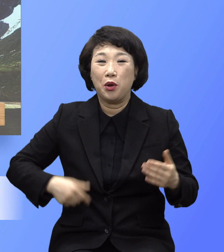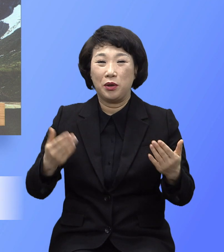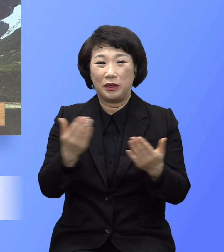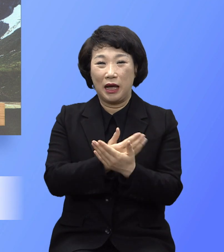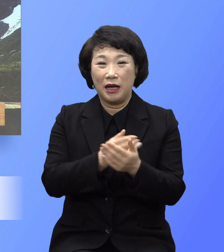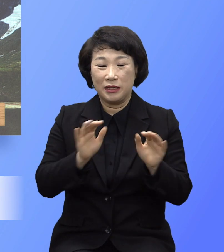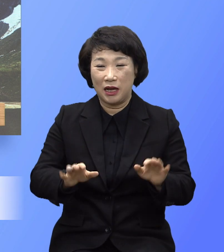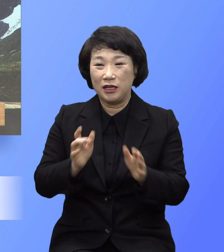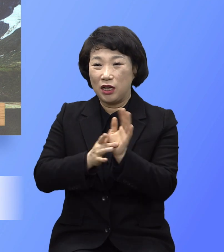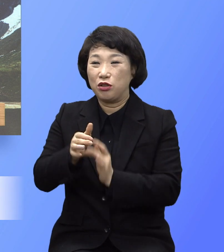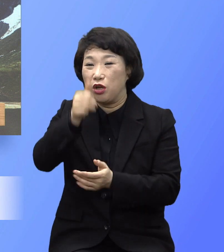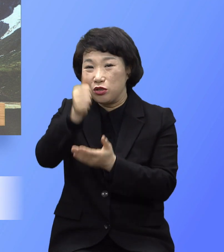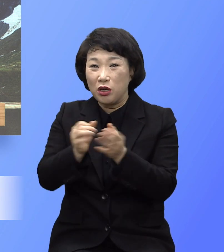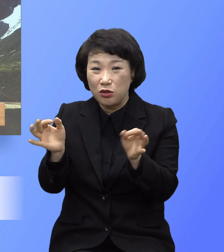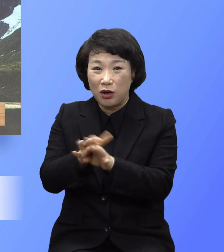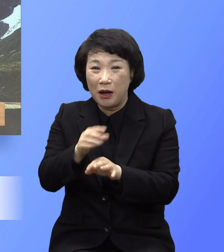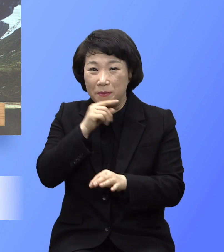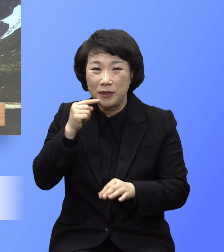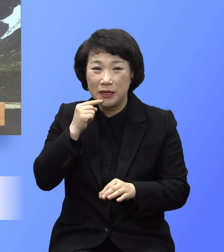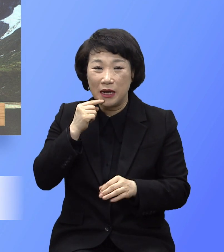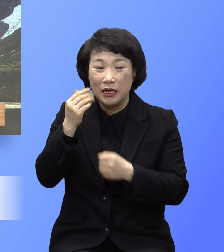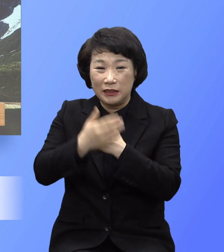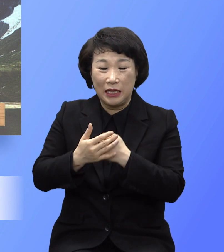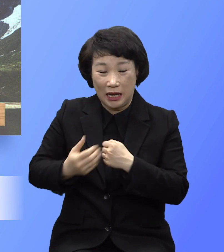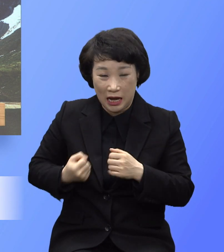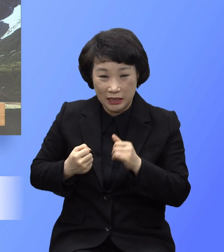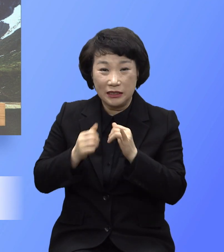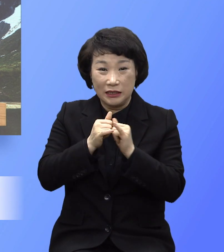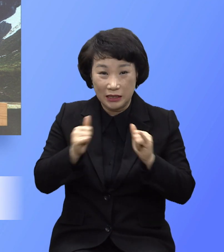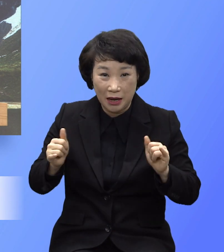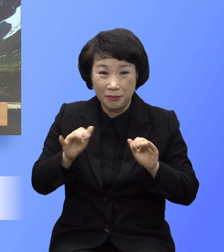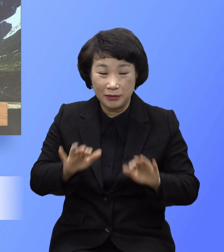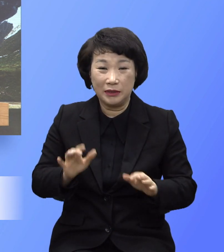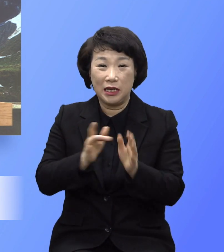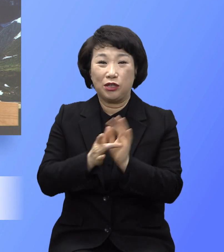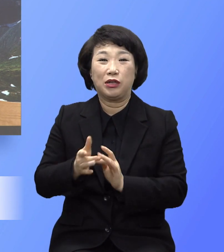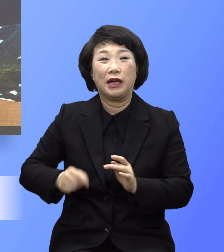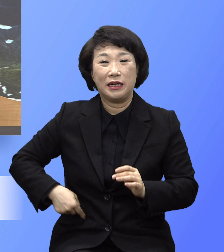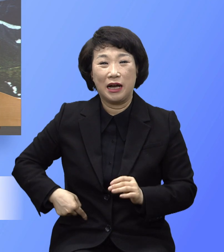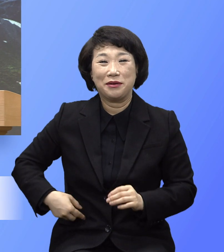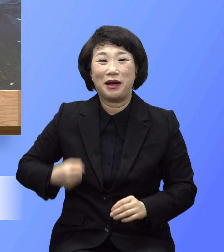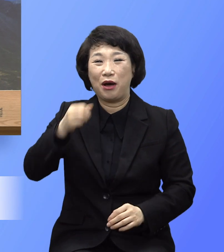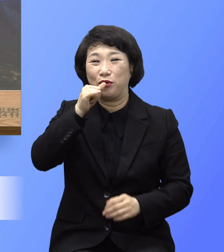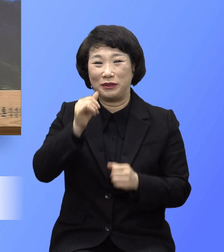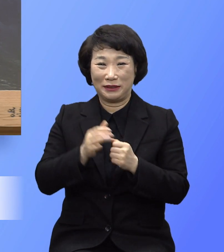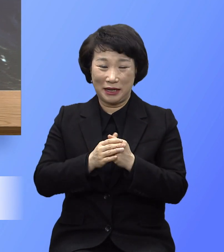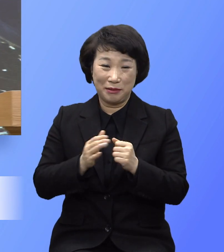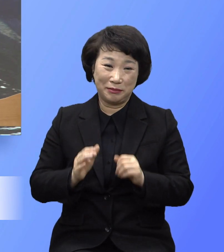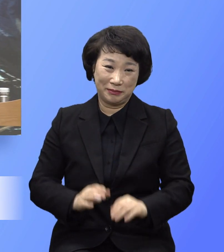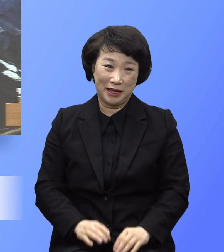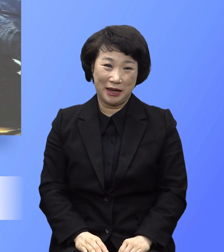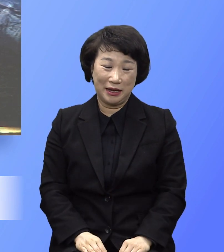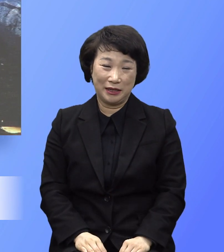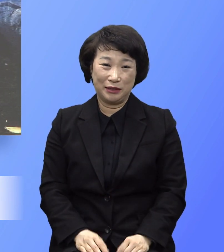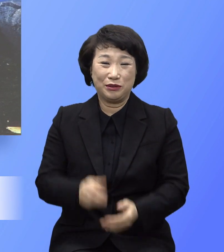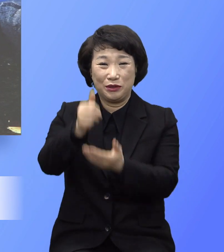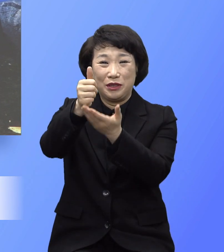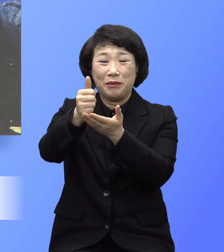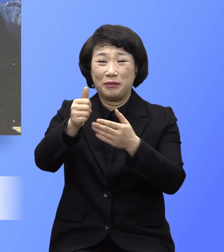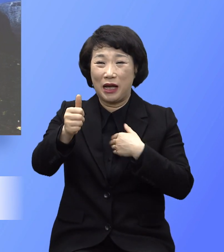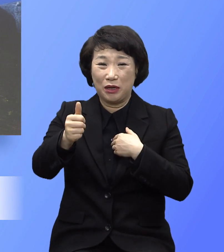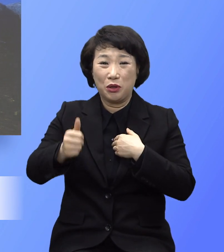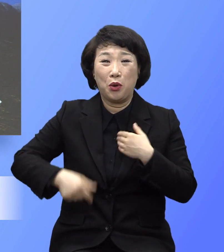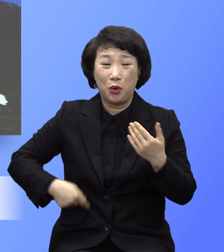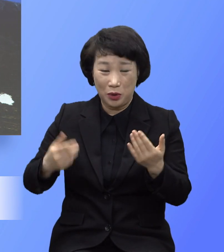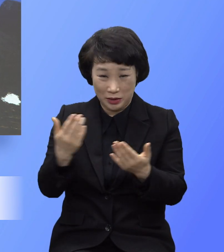회개하면서 예수의 속죄를 피해 가지 속죄의 피를 가진 자의 예수의 양심이라 이 말입니다. 주님도 나도